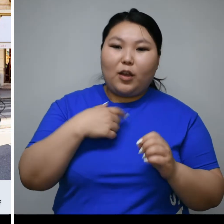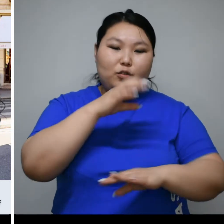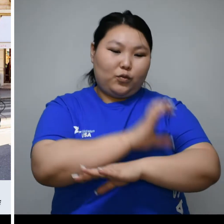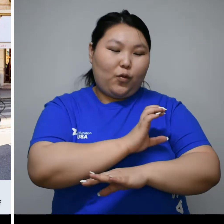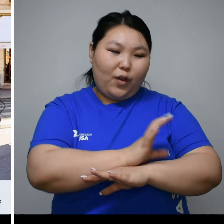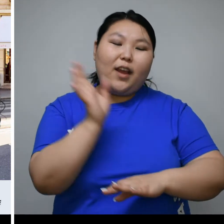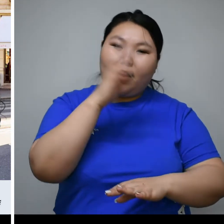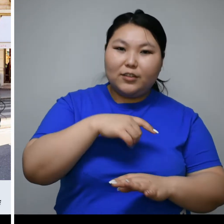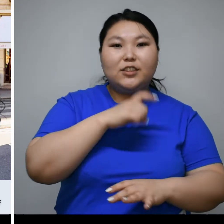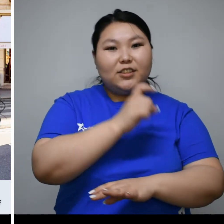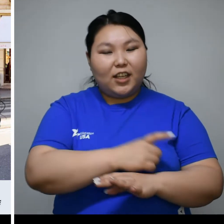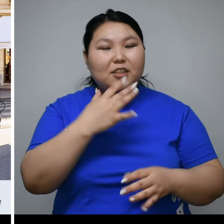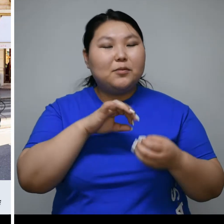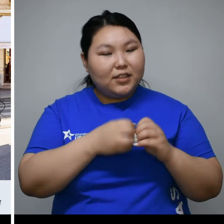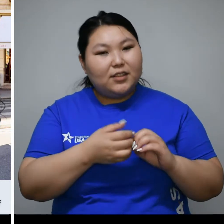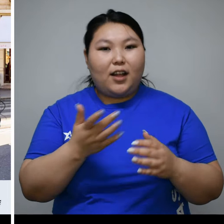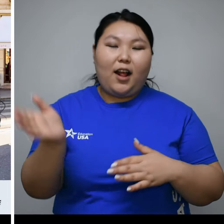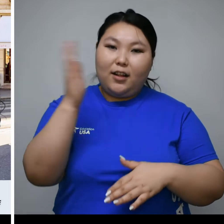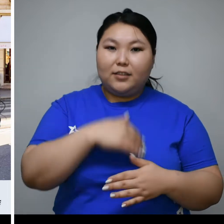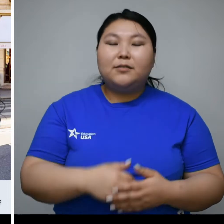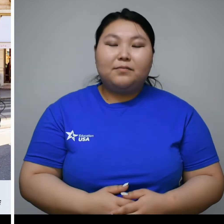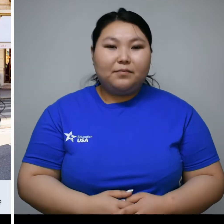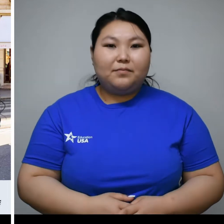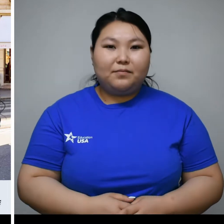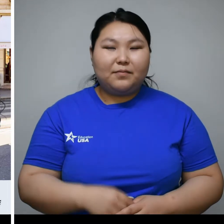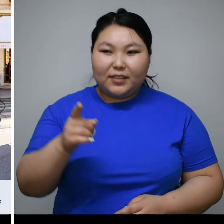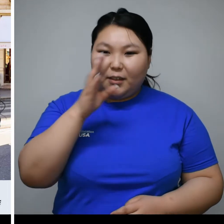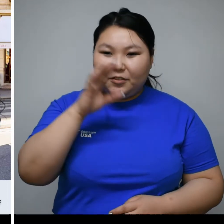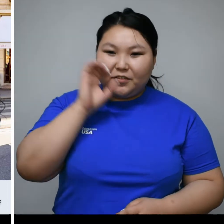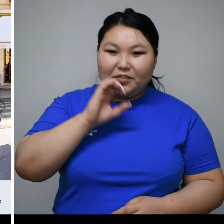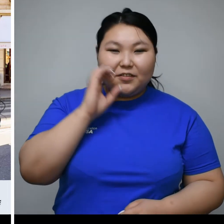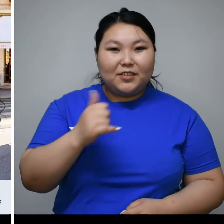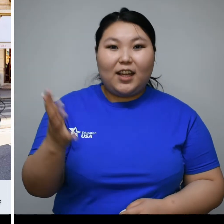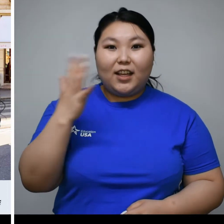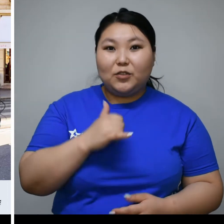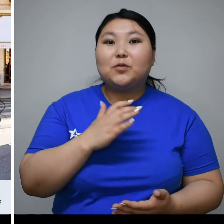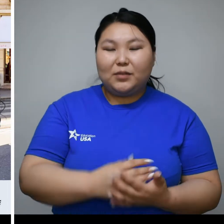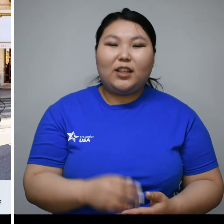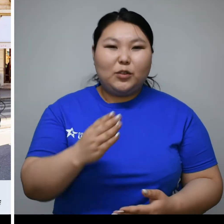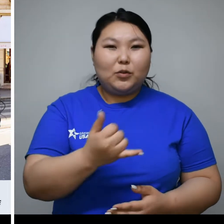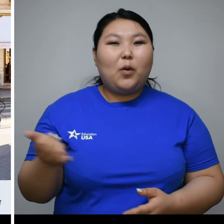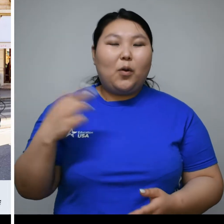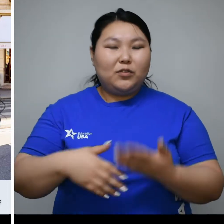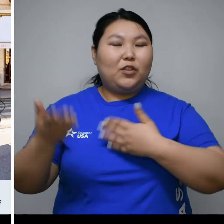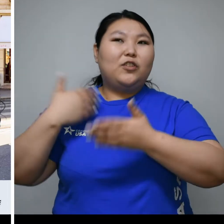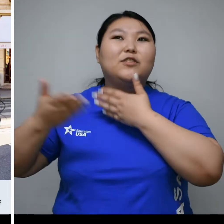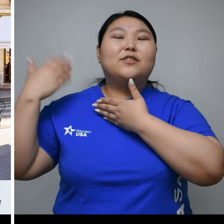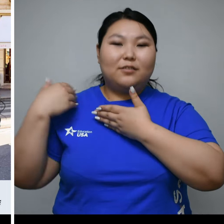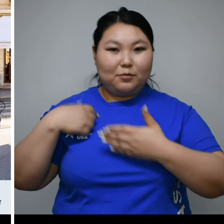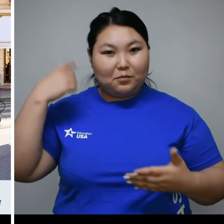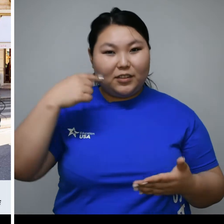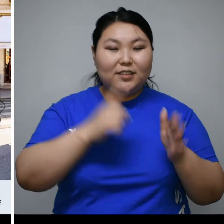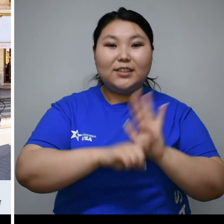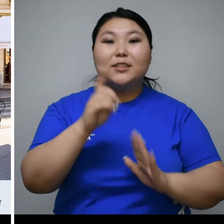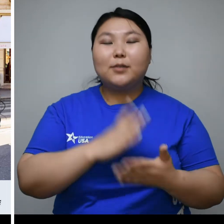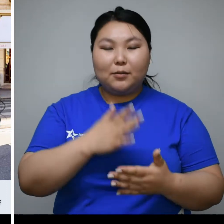та сургууль руу баявдаг, хичээлийн хүү байдлаар ордог гэдэг. Айгу сонирхолтой асуулт байна. Шууд нөгөө өнгөрснийгөө ингээд шууд